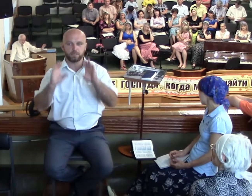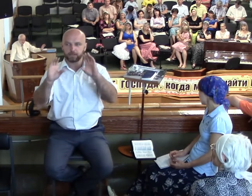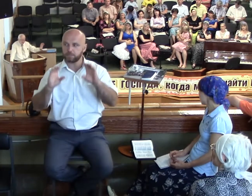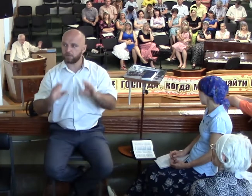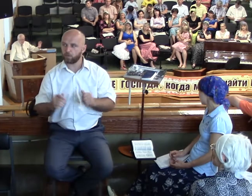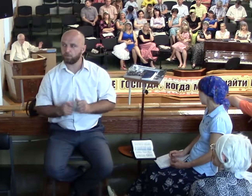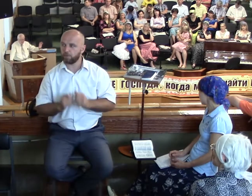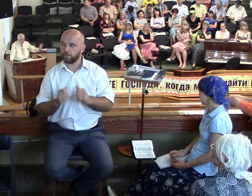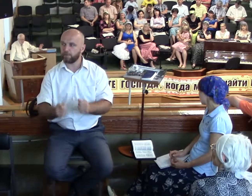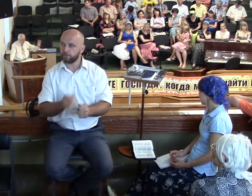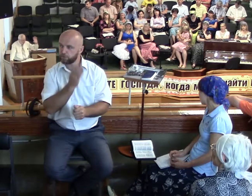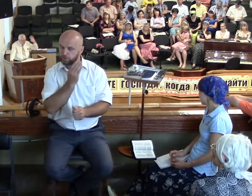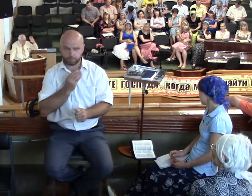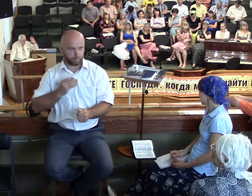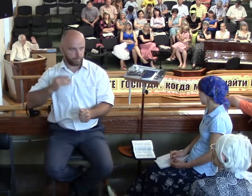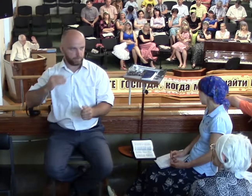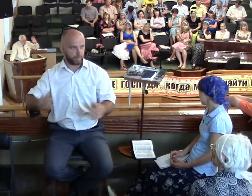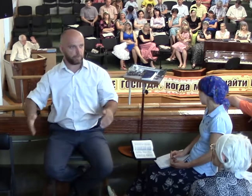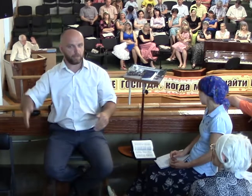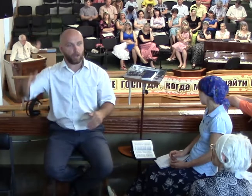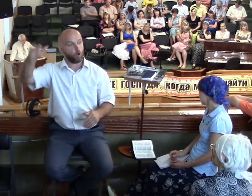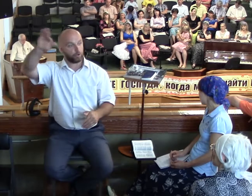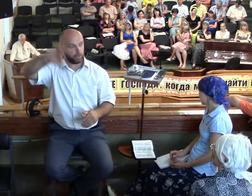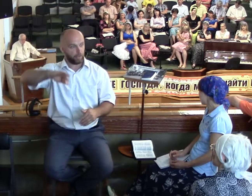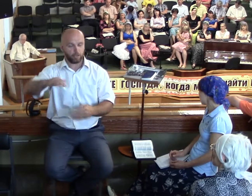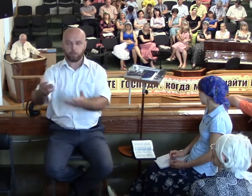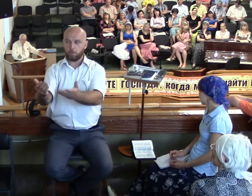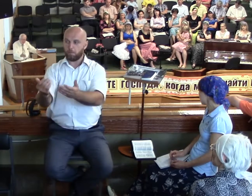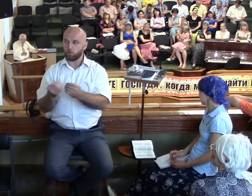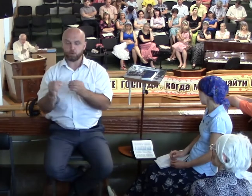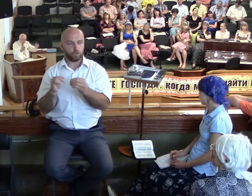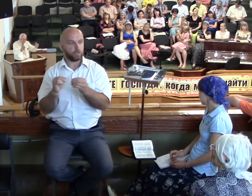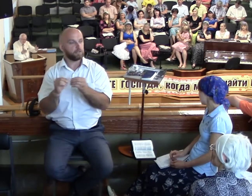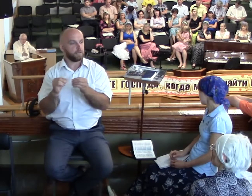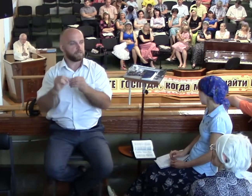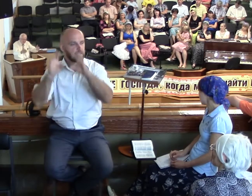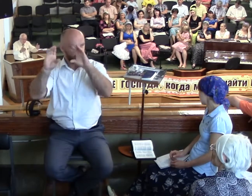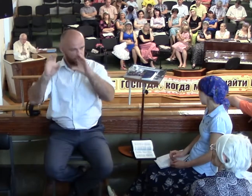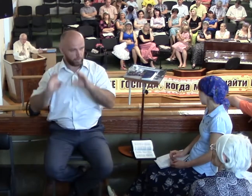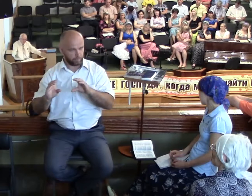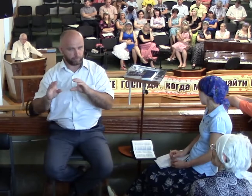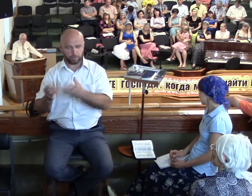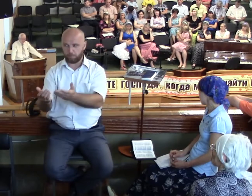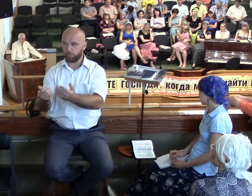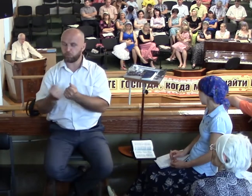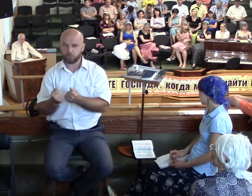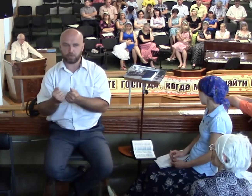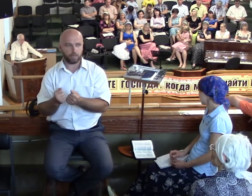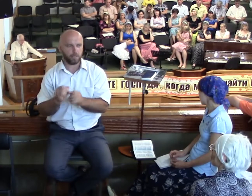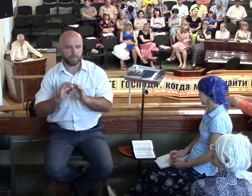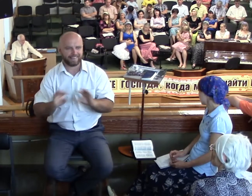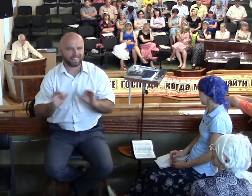горе Синай. Они получили 10 заповедей, они получили разъяснения, дополнительные